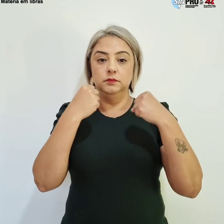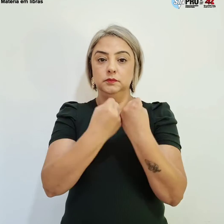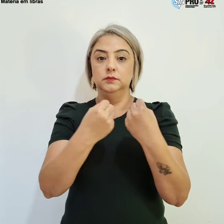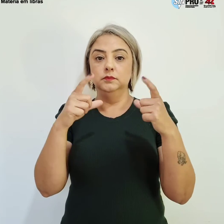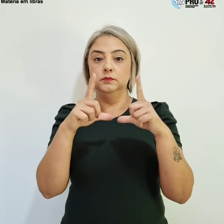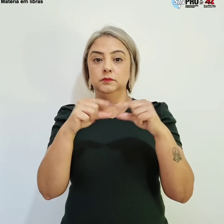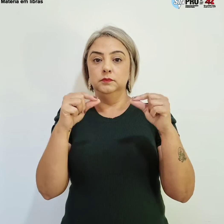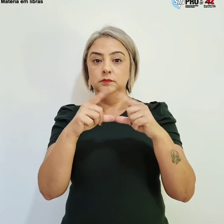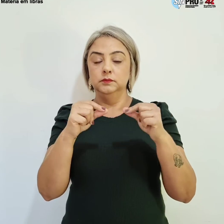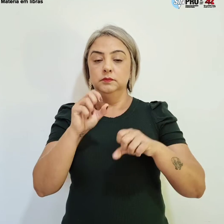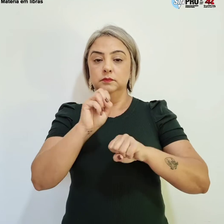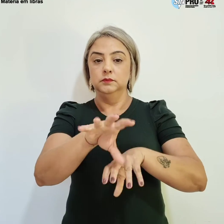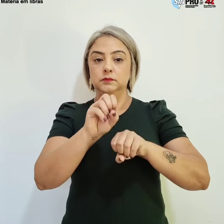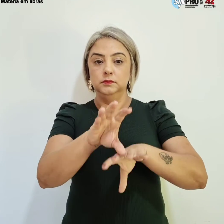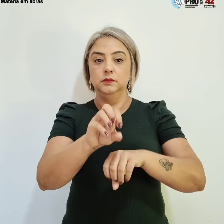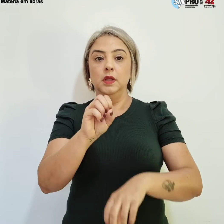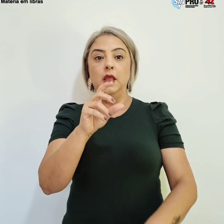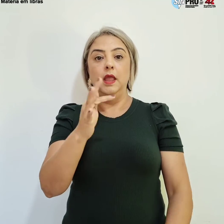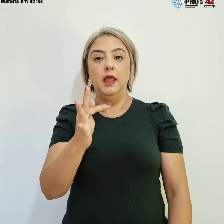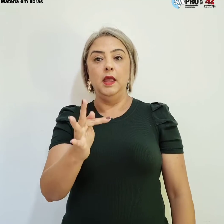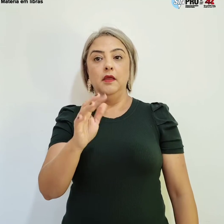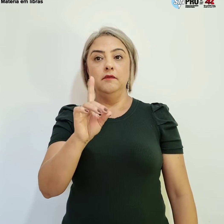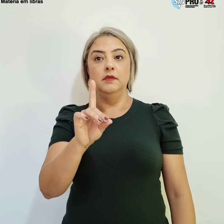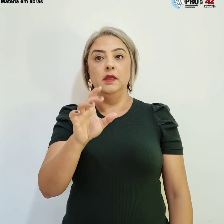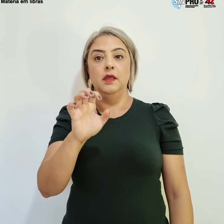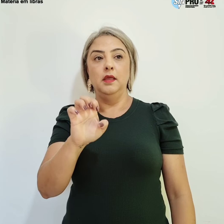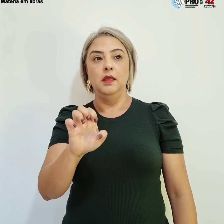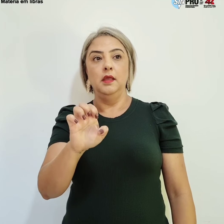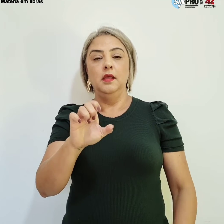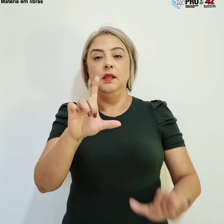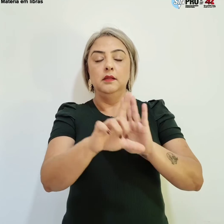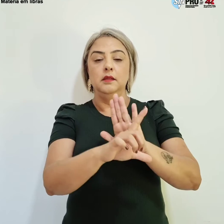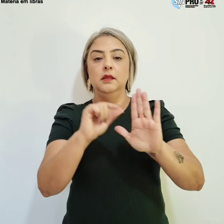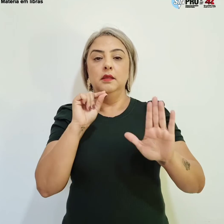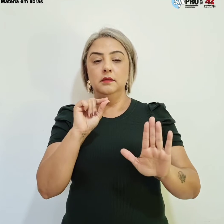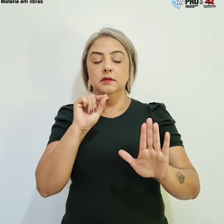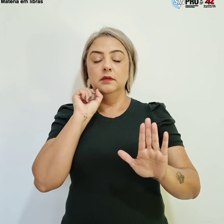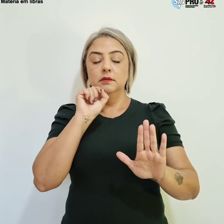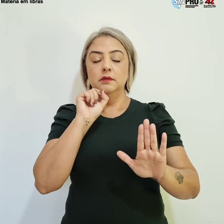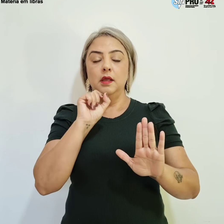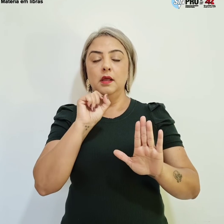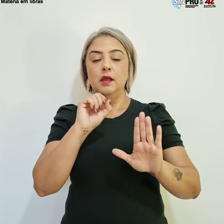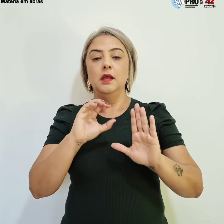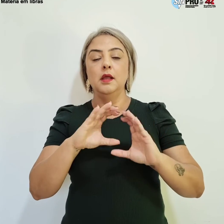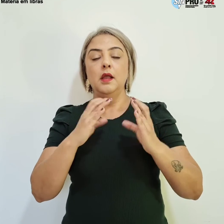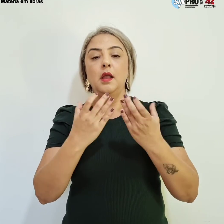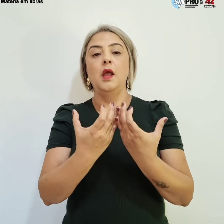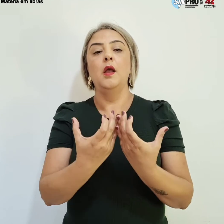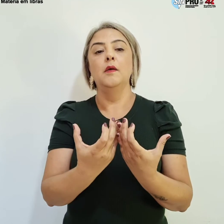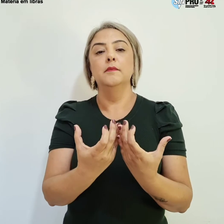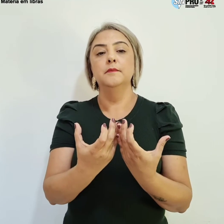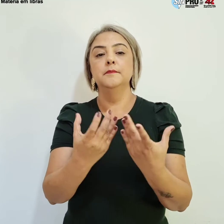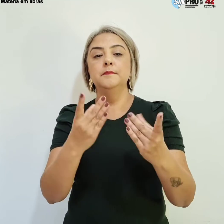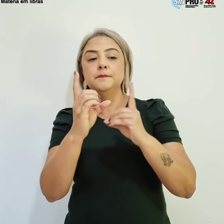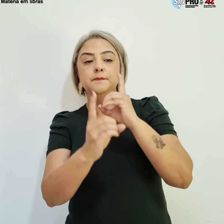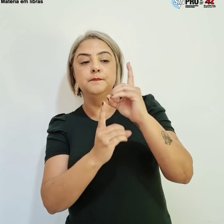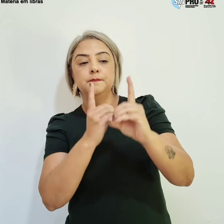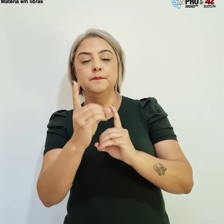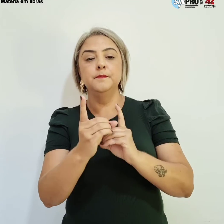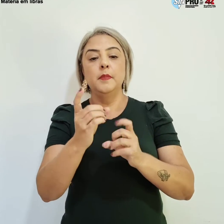Educação, FDE, destaca o fato de o lançamento da CONAP ser dinamizado no ano em que se